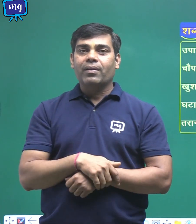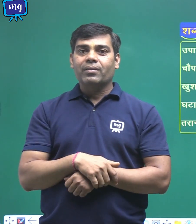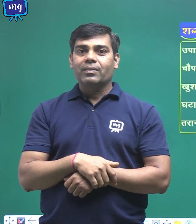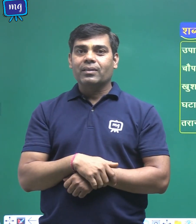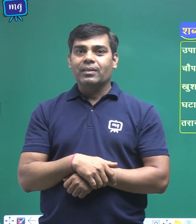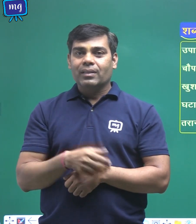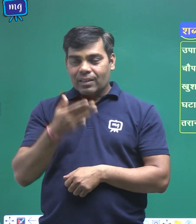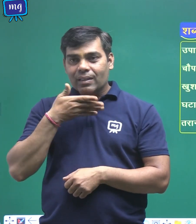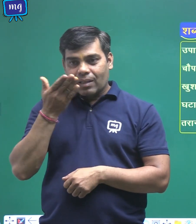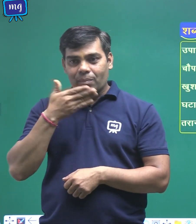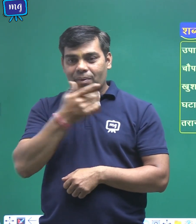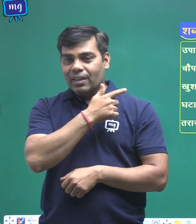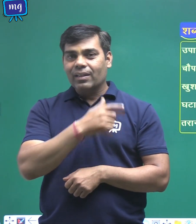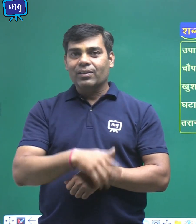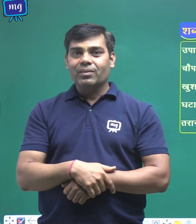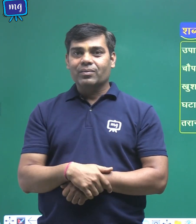चलते हैं।